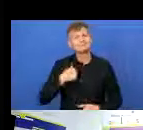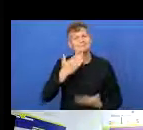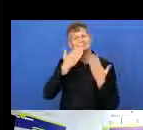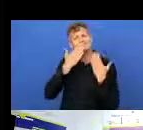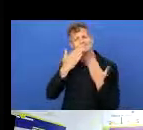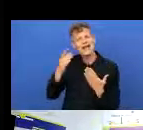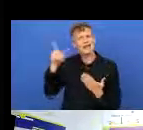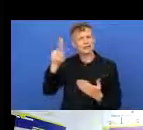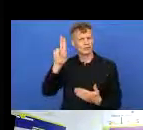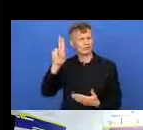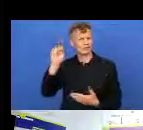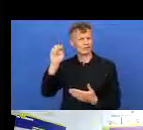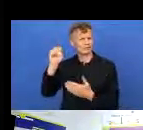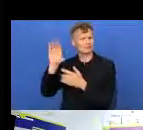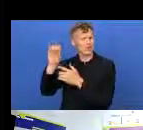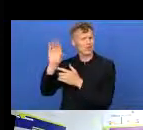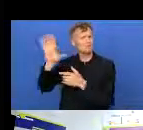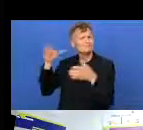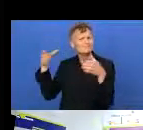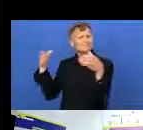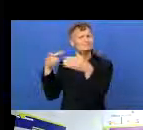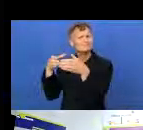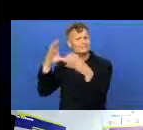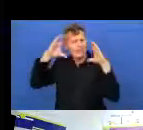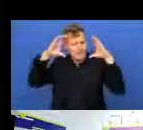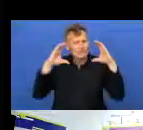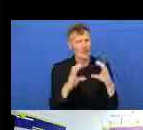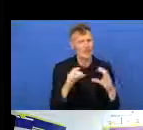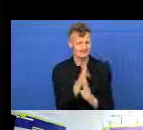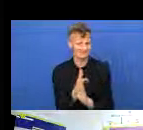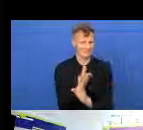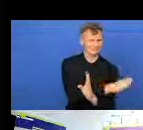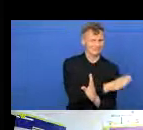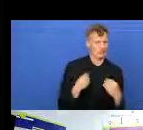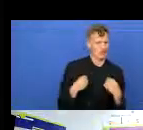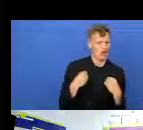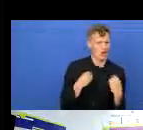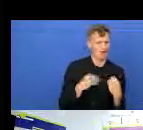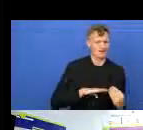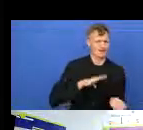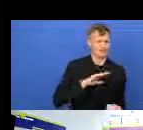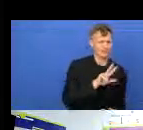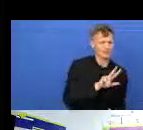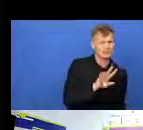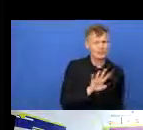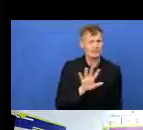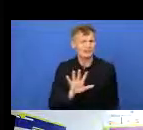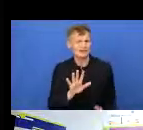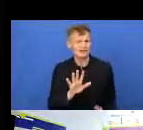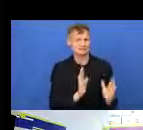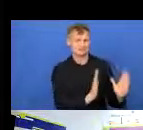leur contribution, ainsi que les multiples collaborateurs professionnels et étudiants ayant rendu ce travail